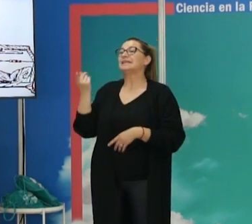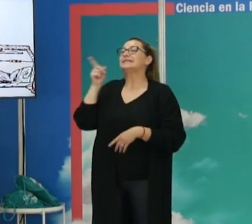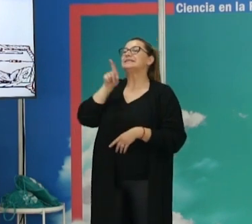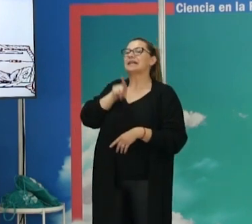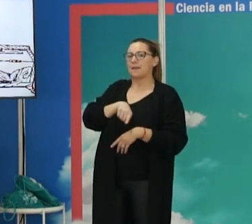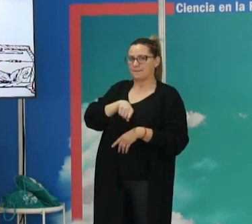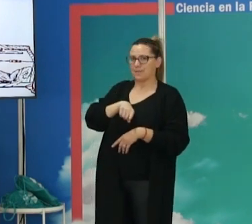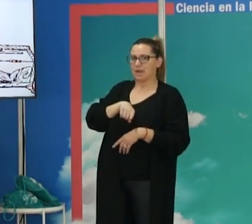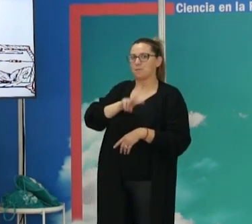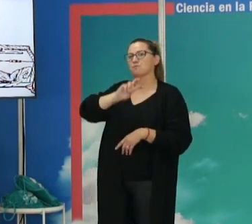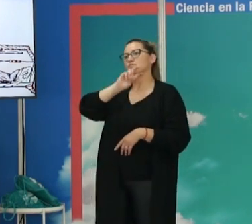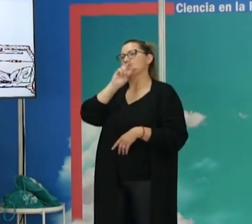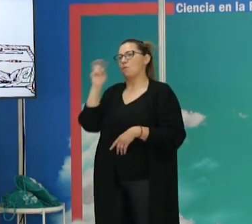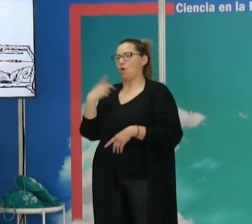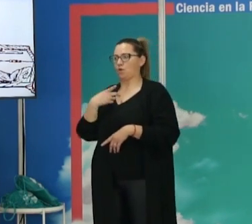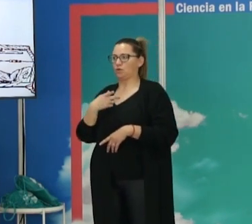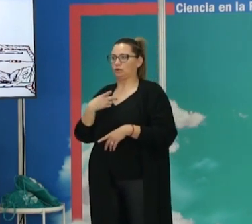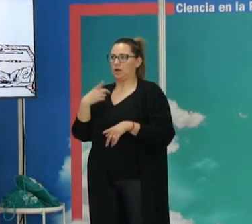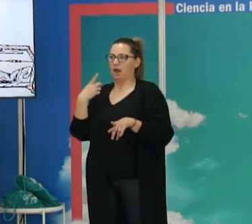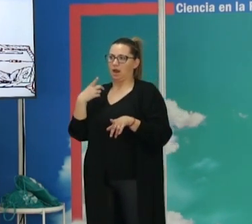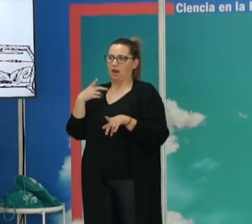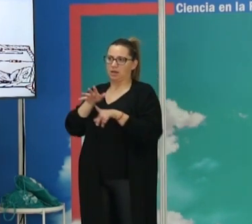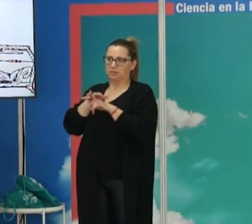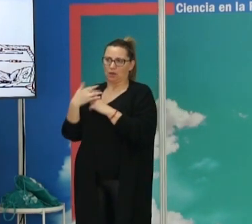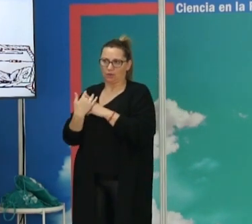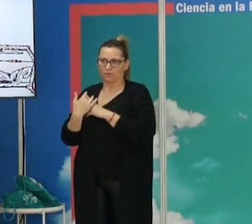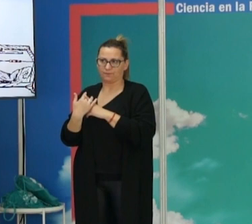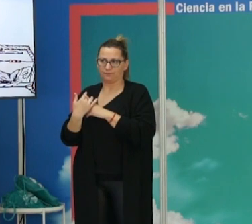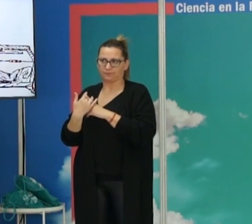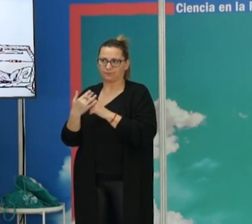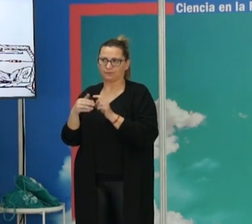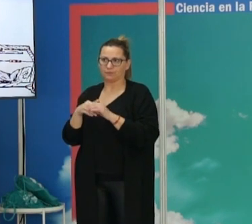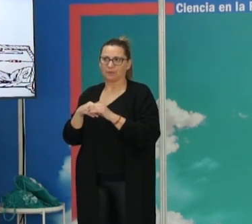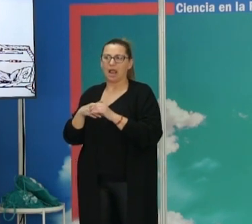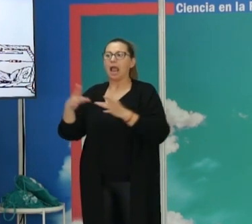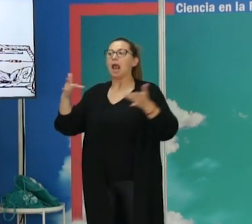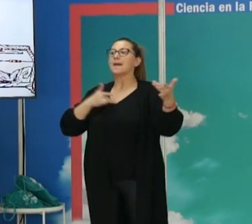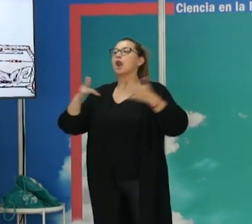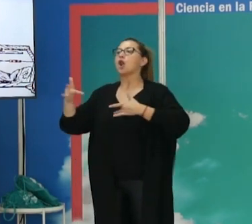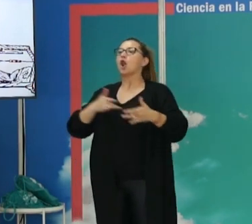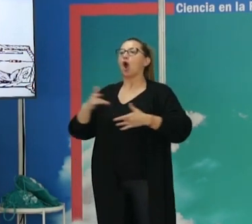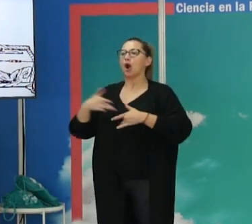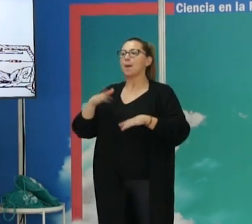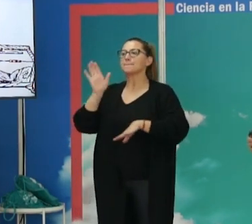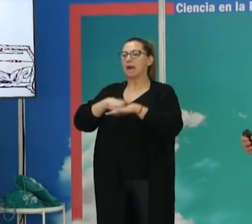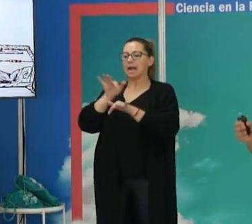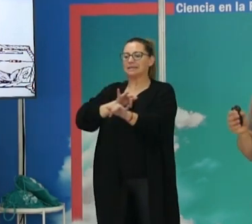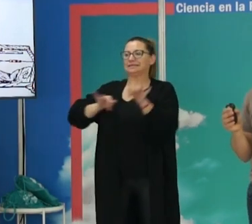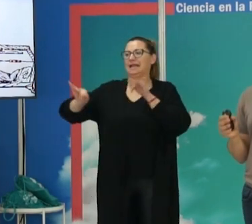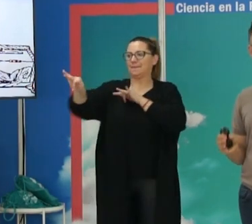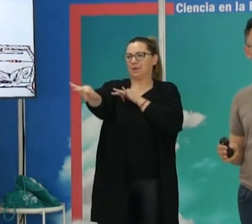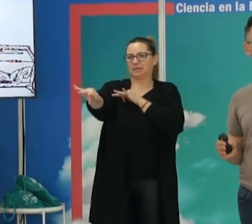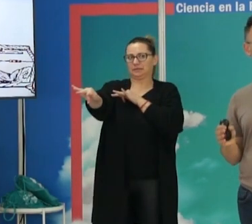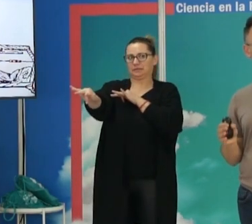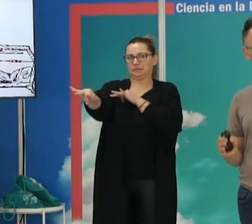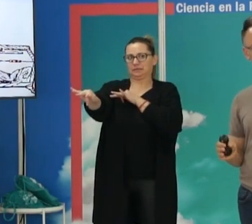a complejizar y a complicar más aún el diagnóstico de la muerte, que es la obtención de órganos para trasplante. Los órganos, para